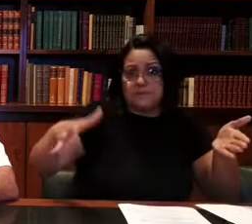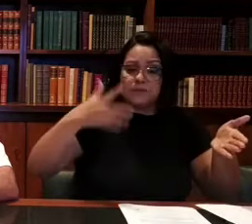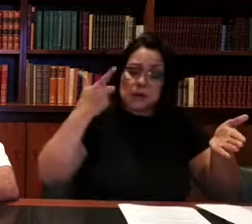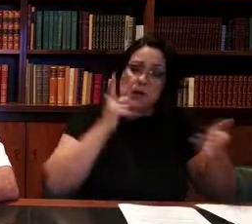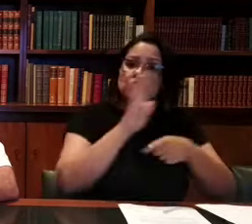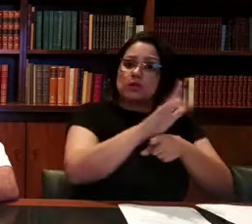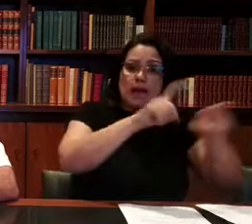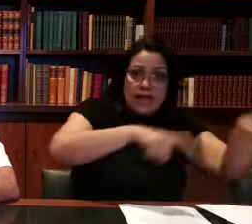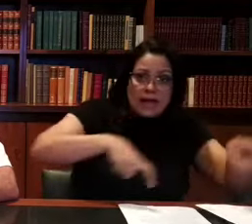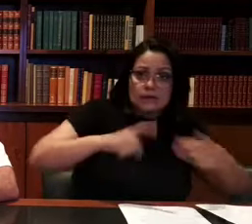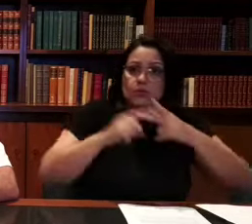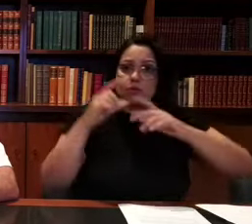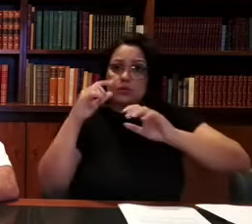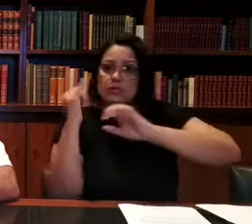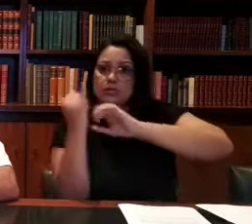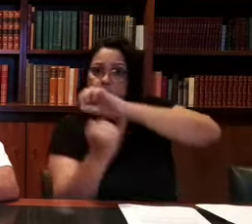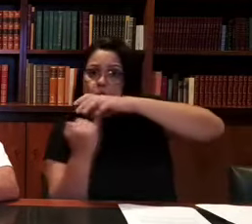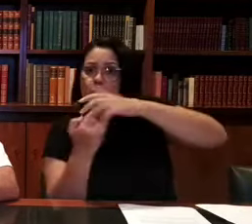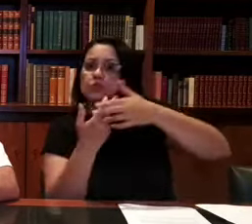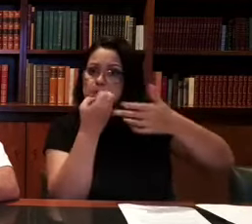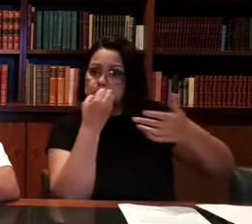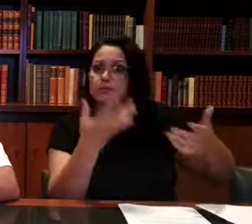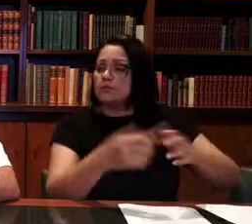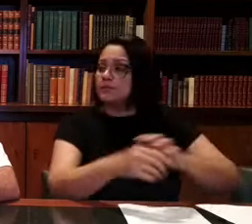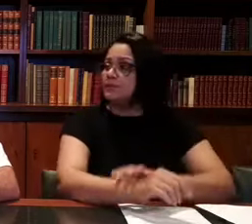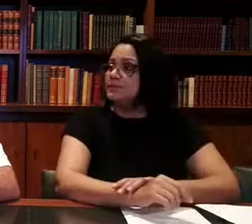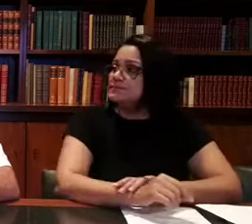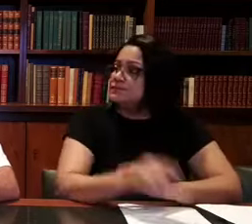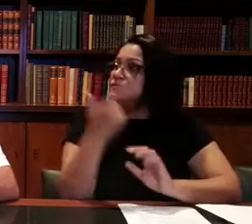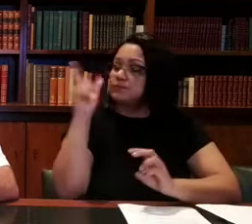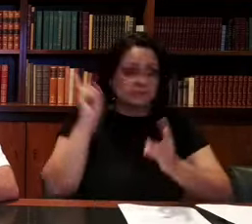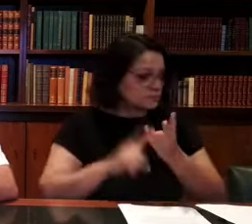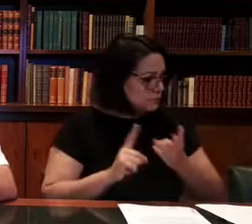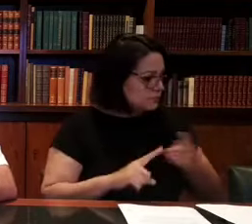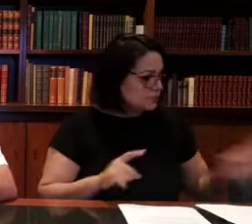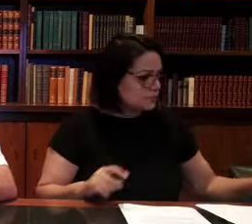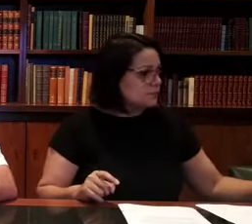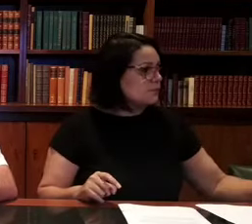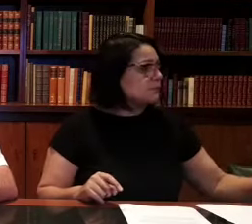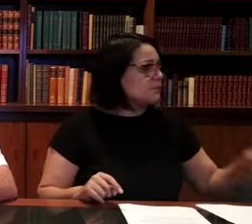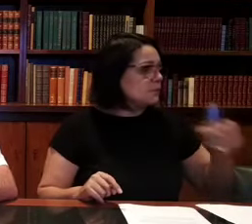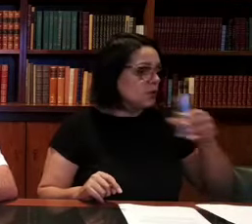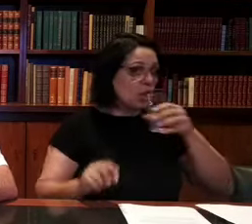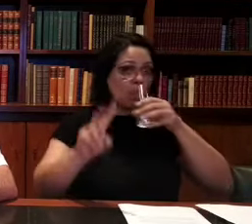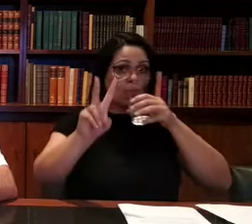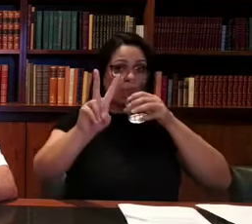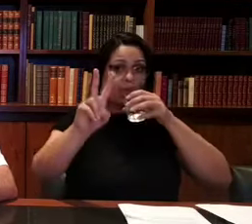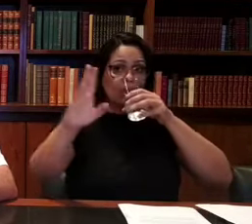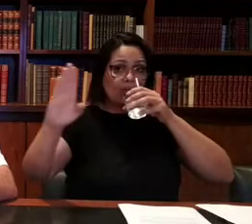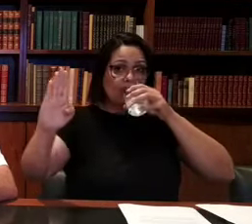indústria tá indo muito bem pedir outro ele bom então